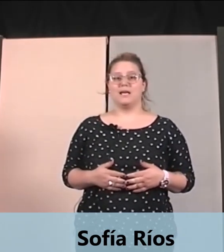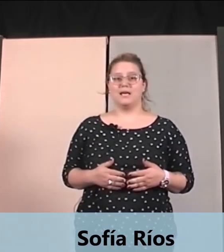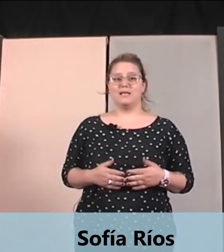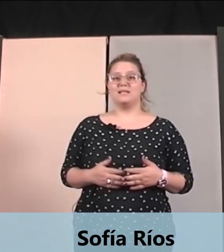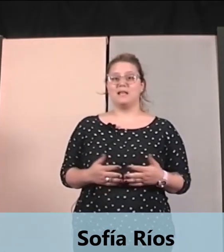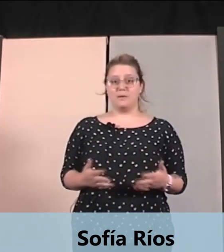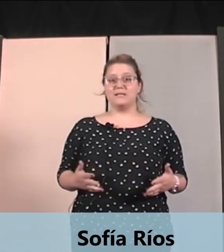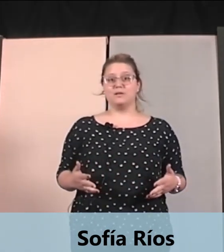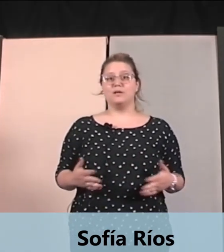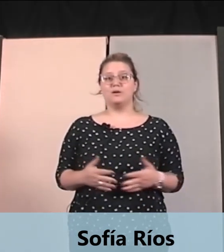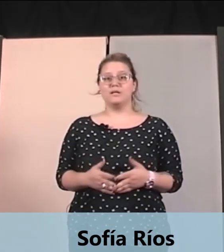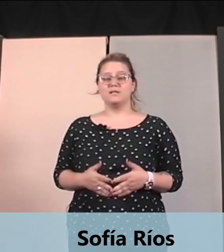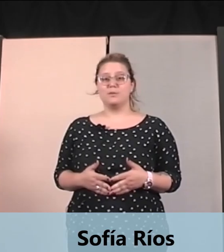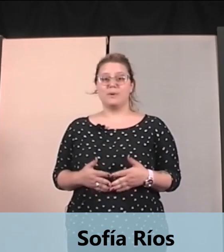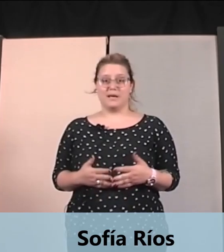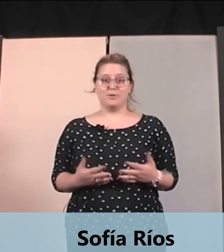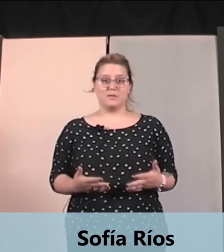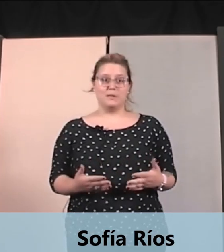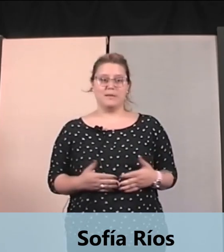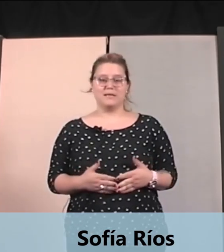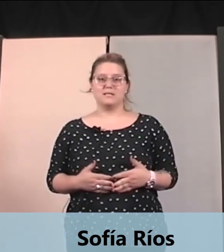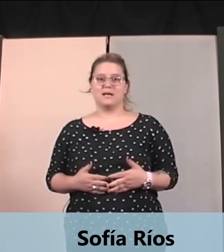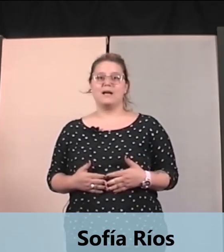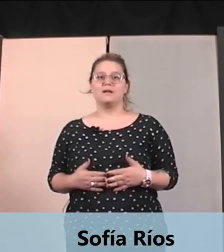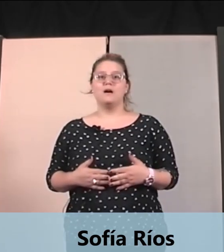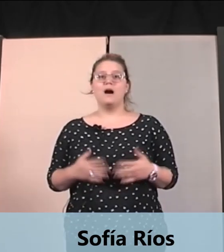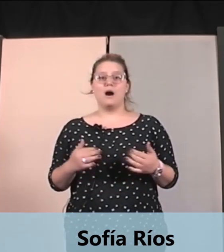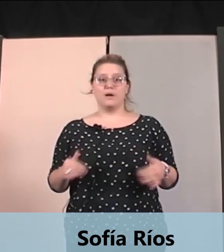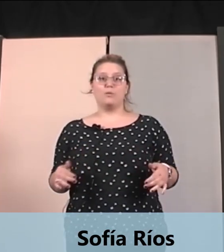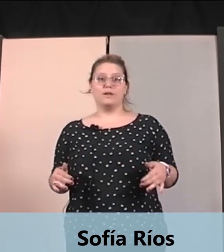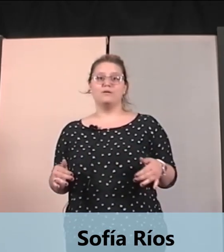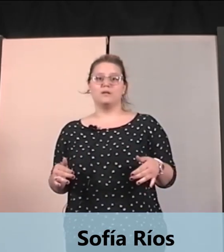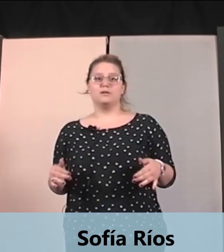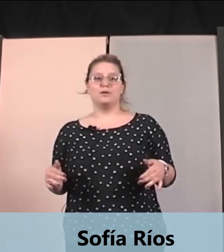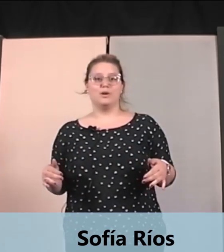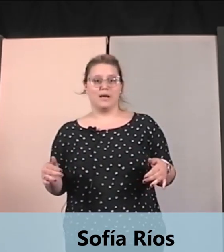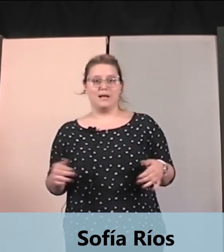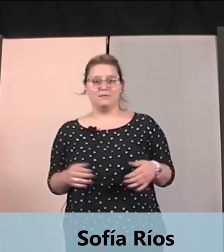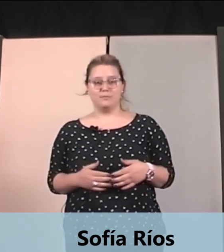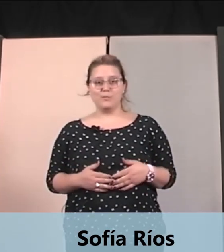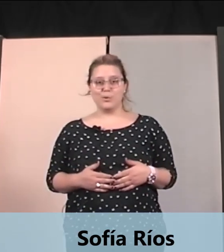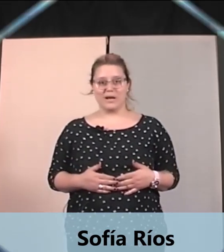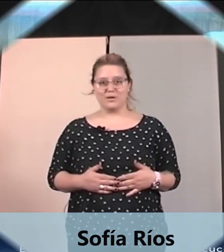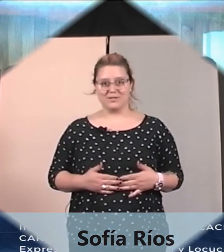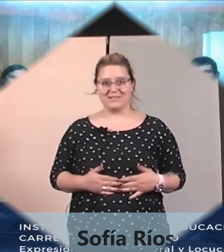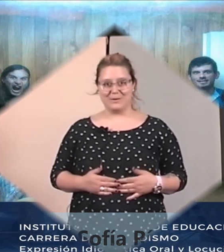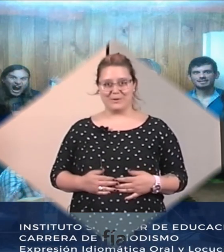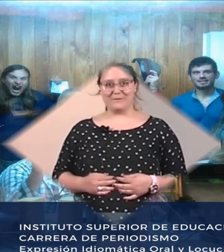es que Se está debatiendo en el Congreso Para posiblemente llegar A un acuerdo dentro de lo legal Muy buenas noches Hasta luego